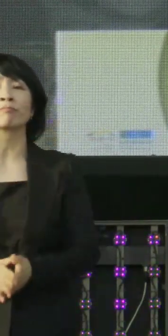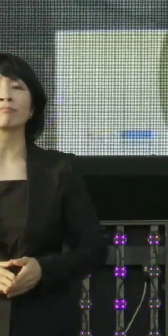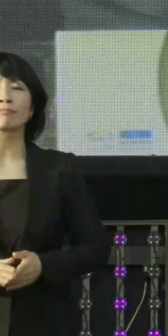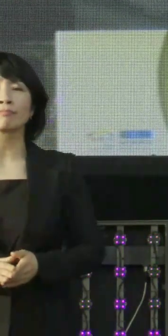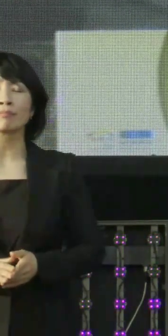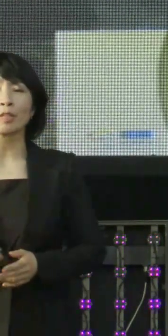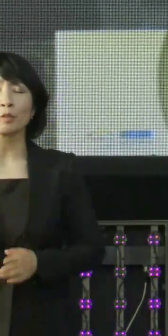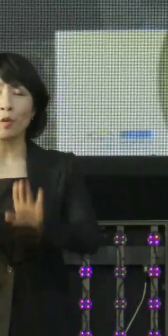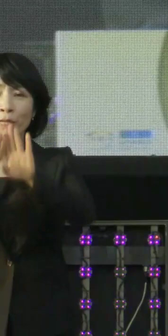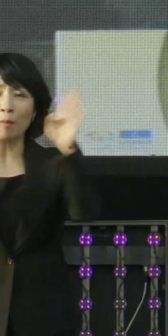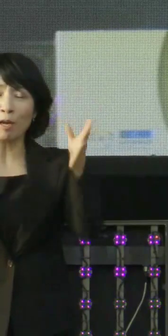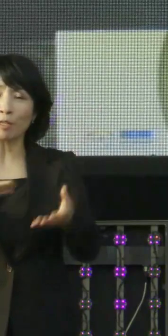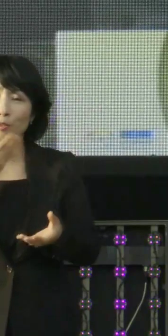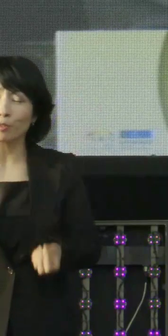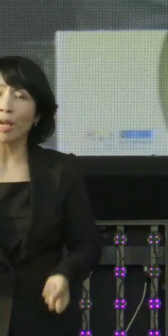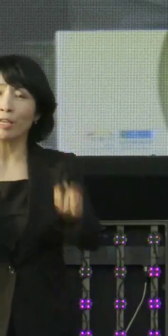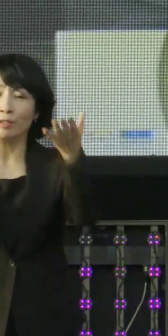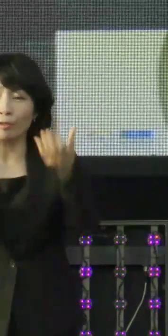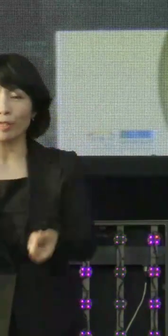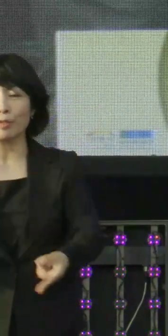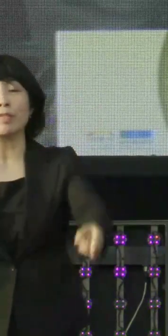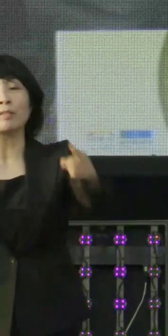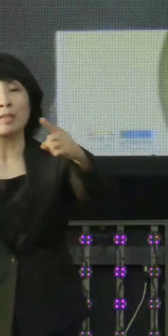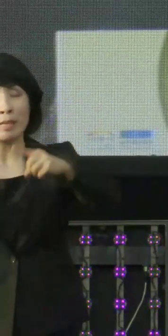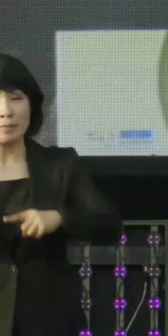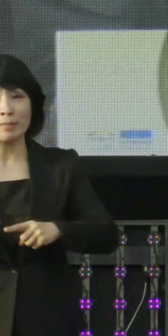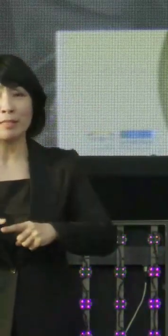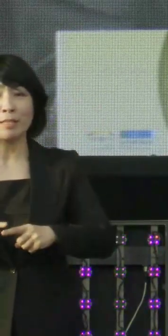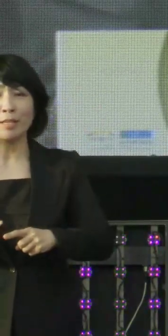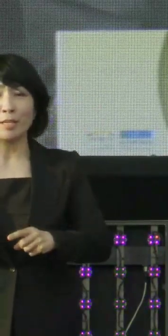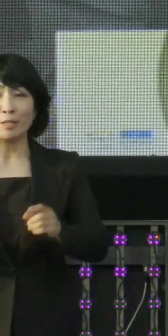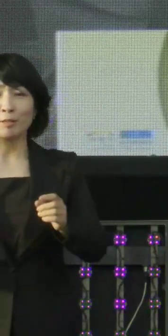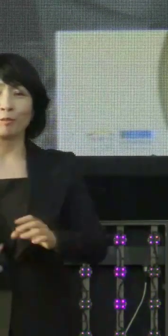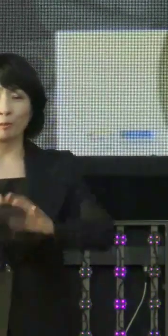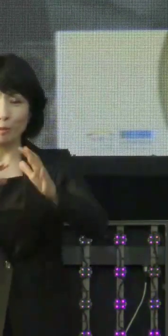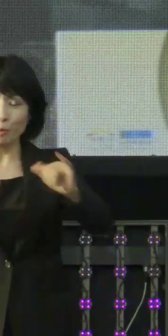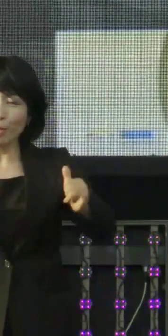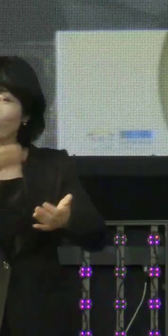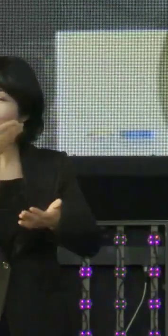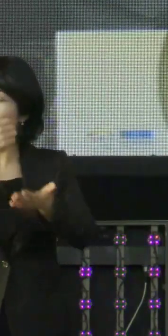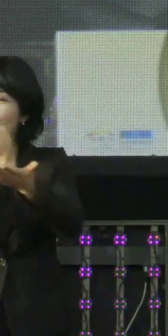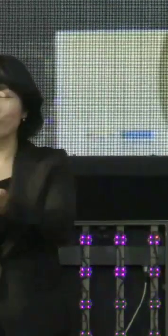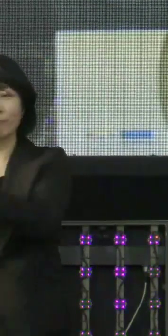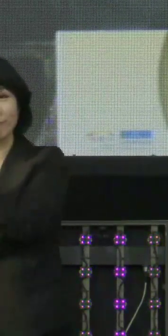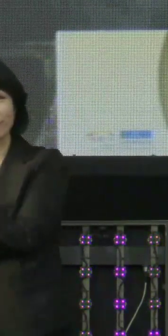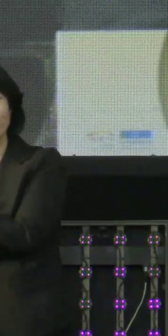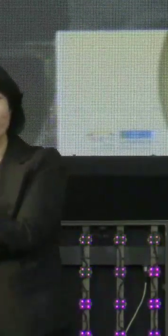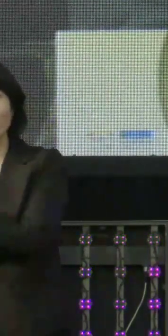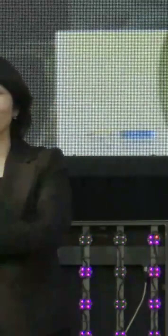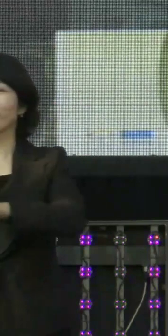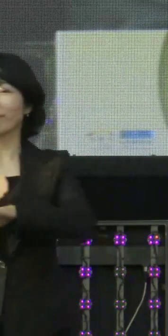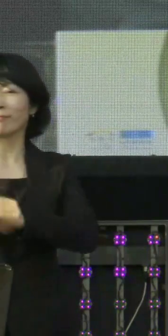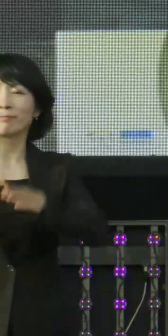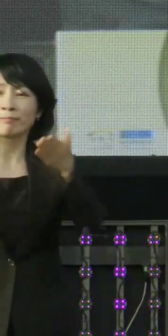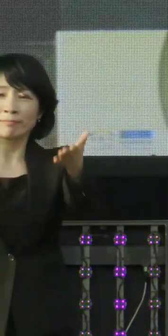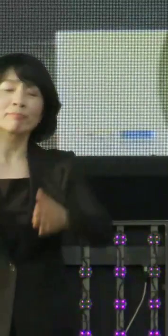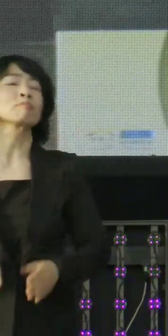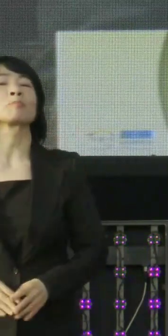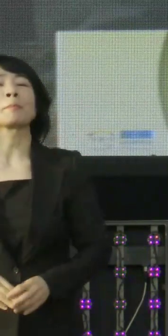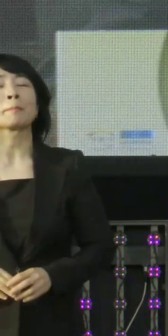또한 개막식을 축하해 주시기 위해 방문하여 주신 국내외 기빈 여러분께도 감사의 말씀을